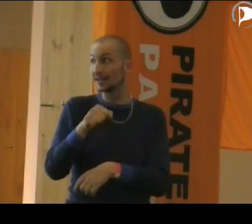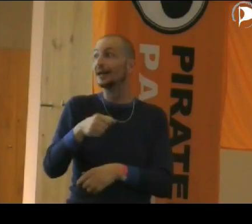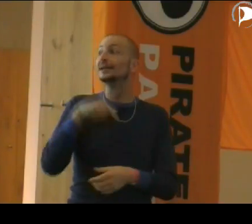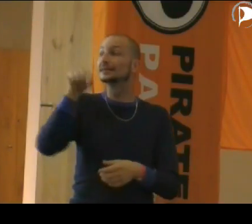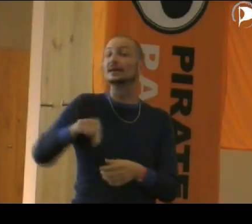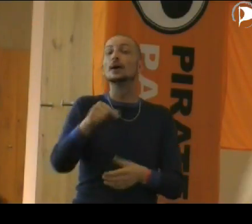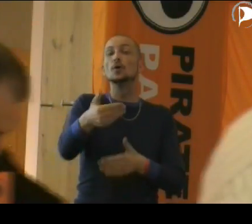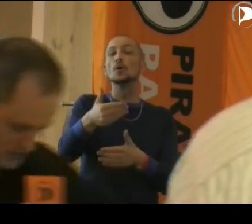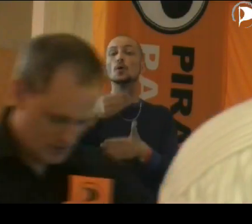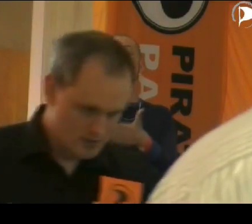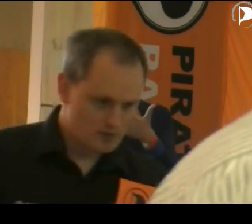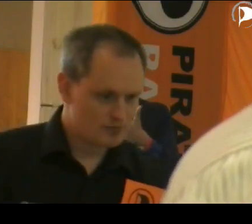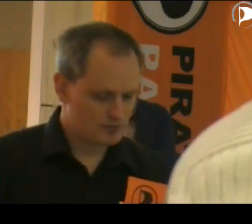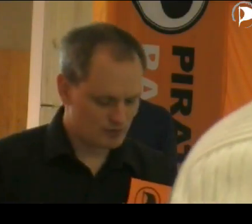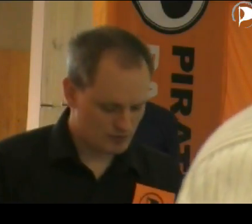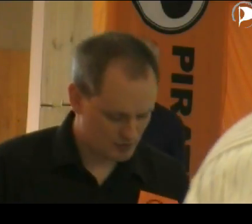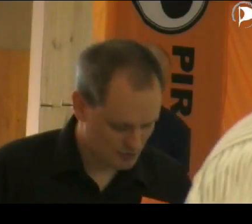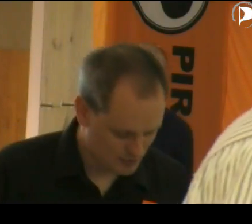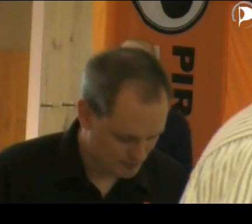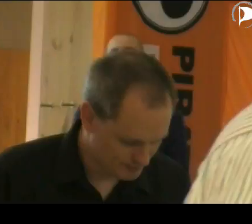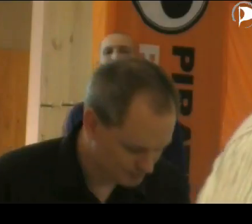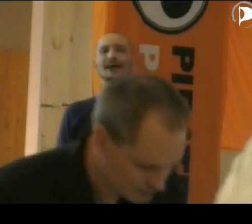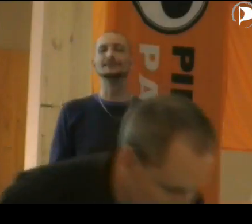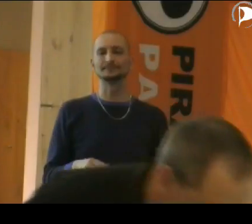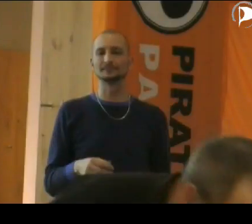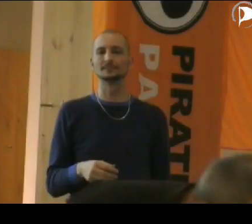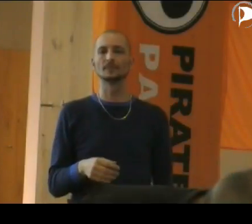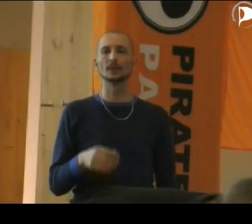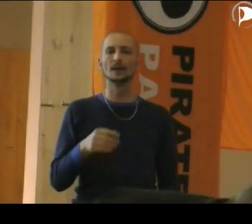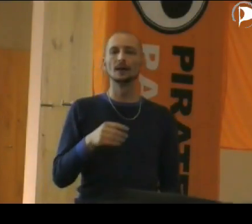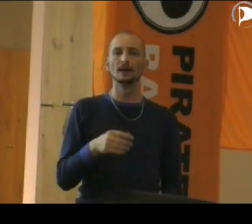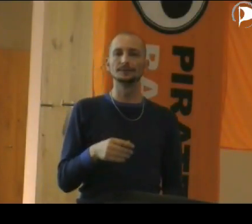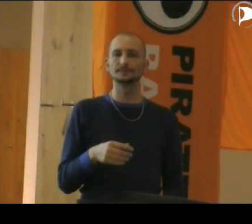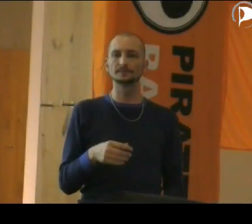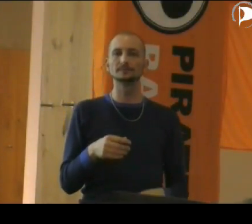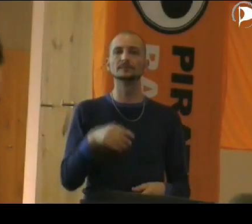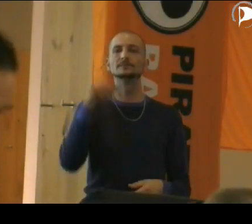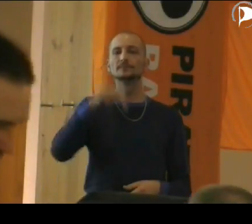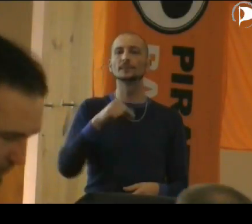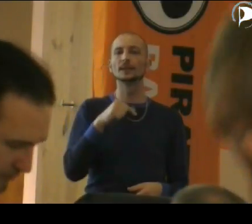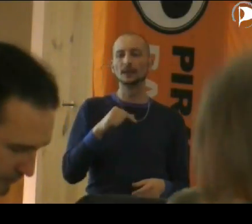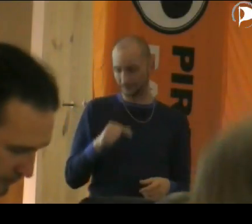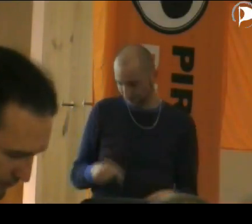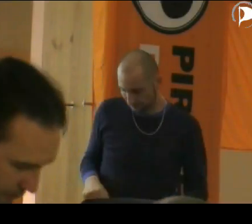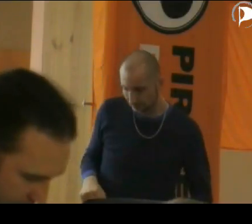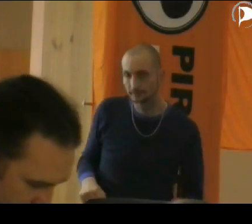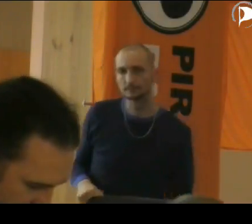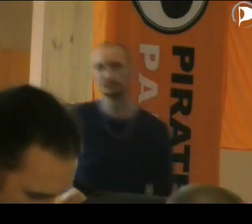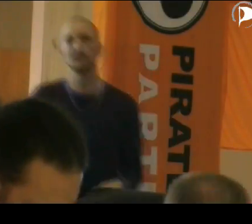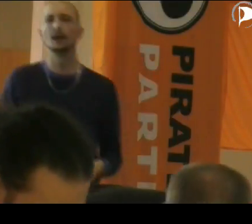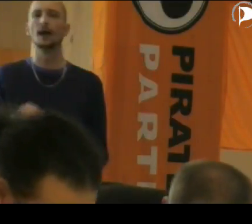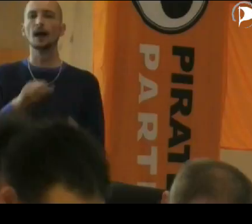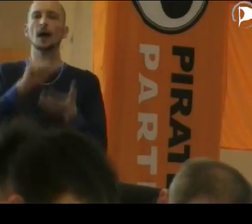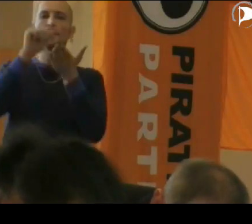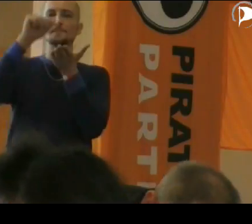und ich werde das amt des pressesprechers aus spalten bzw mehrere und habe auch schon die potentielle unterstützung